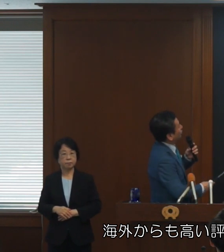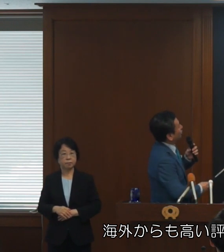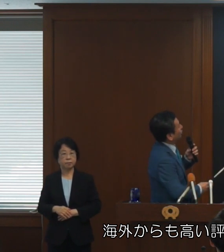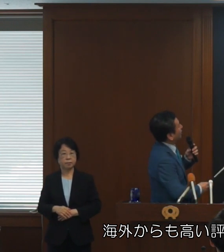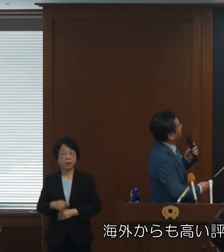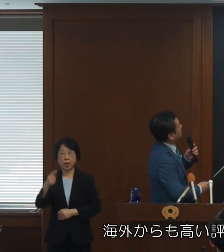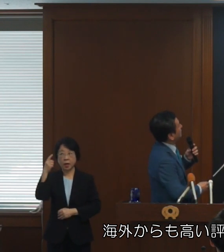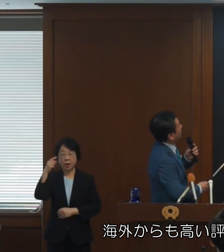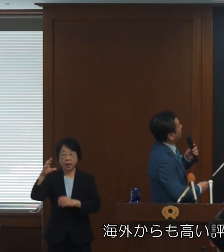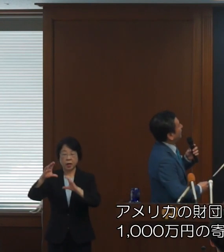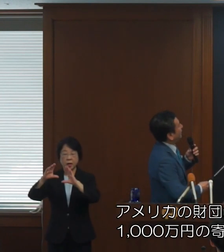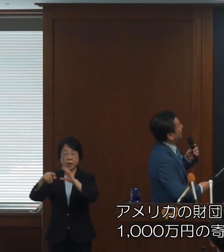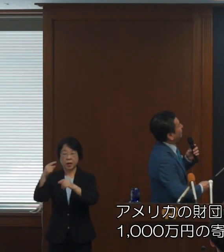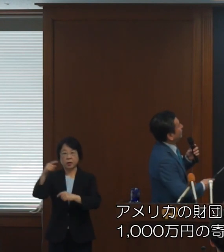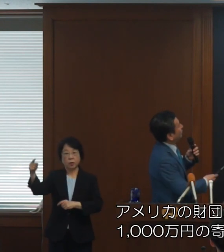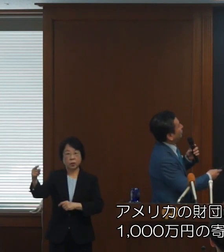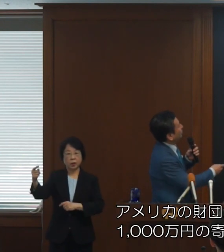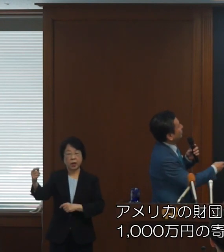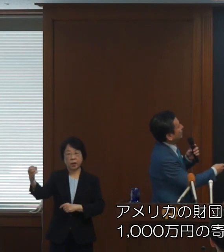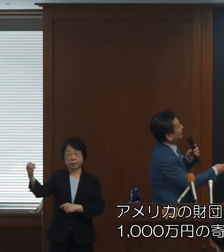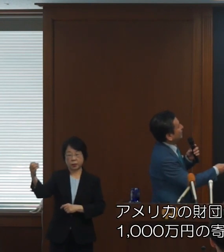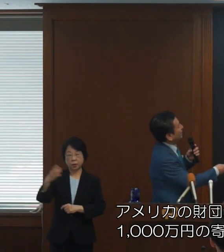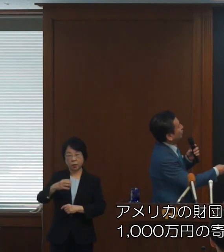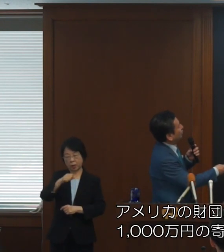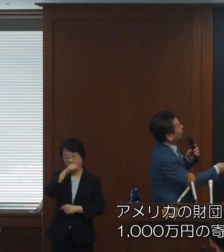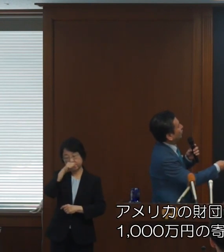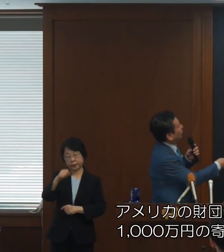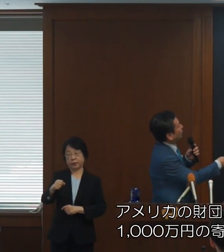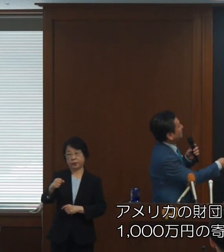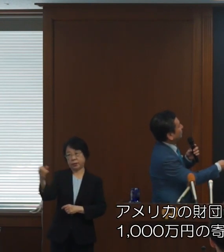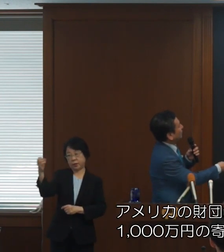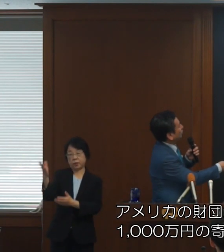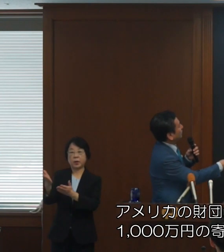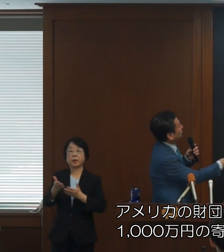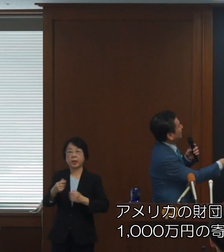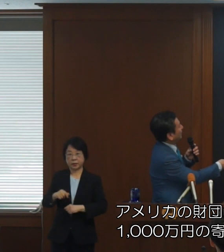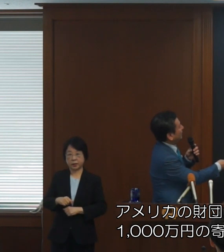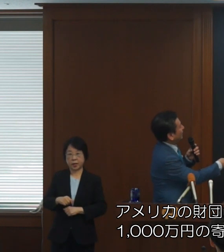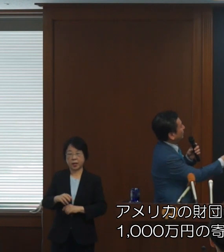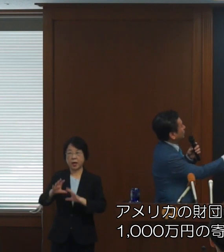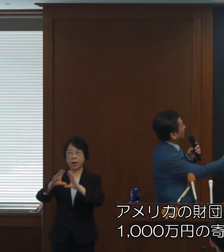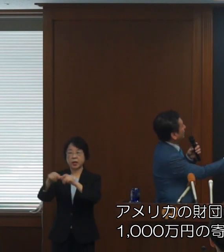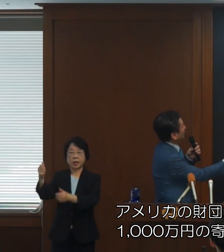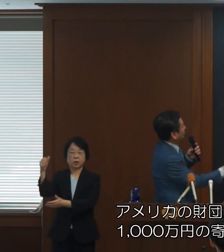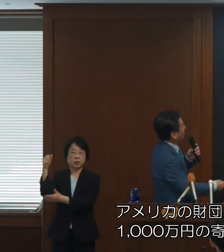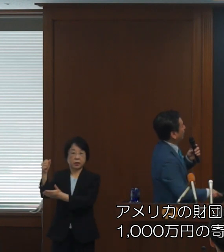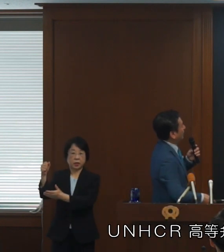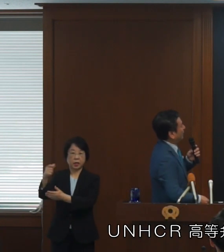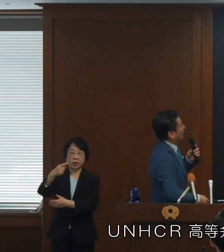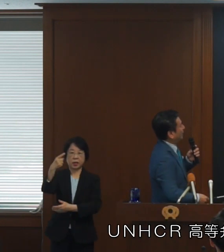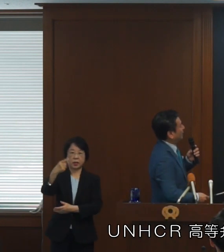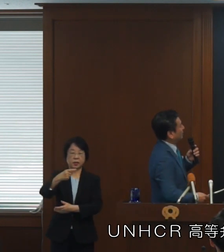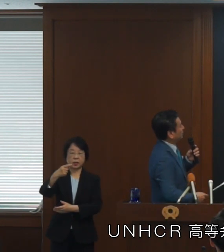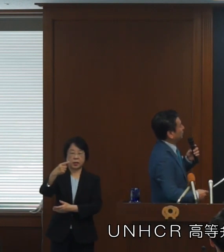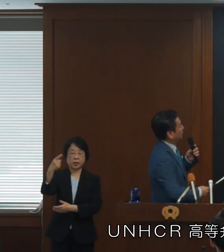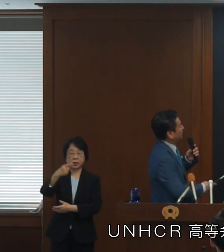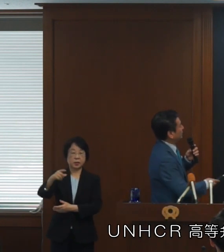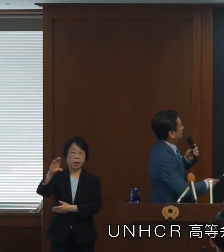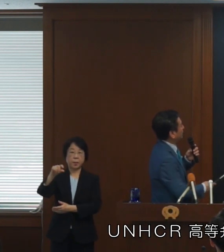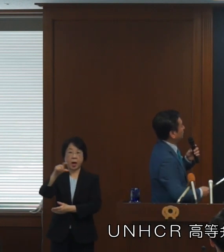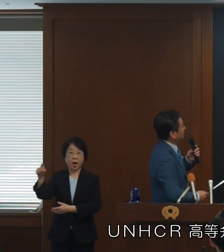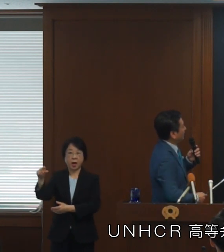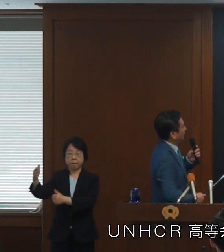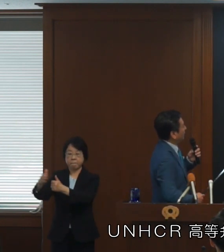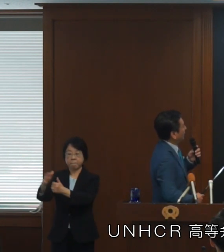海外からの高い評価ということでありましてアメリカの財団からも1000万の寄付金が寄せられたりとか